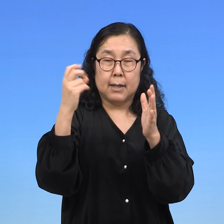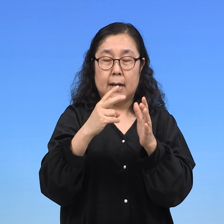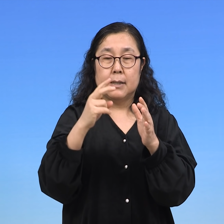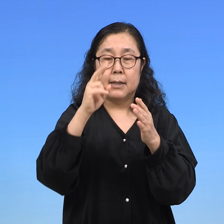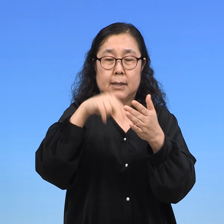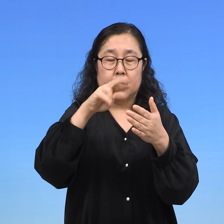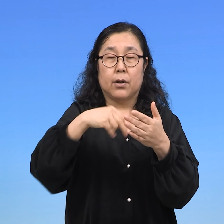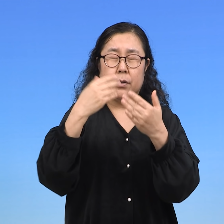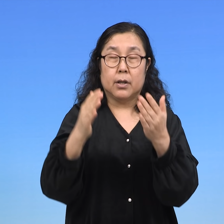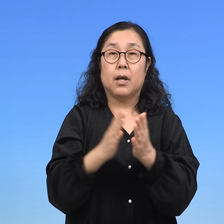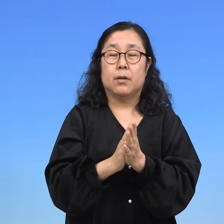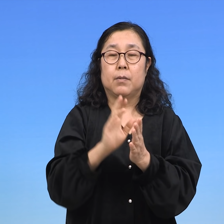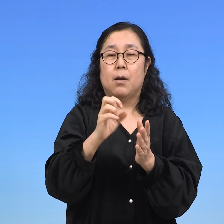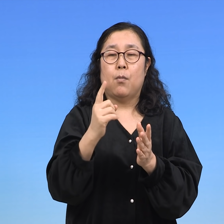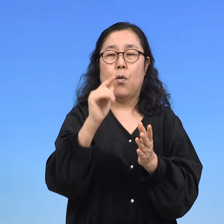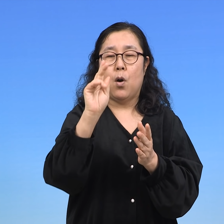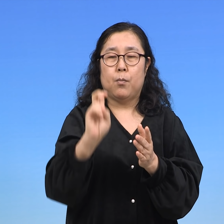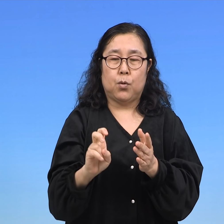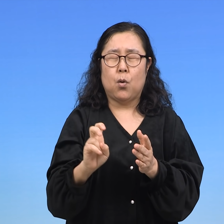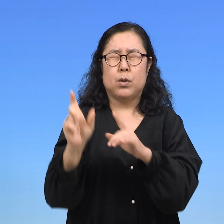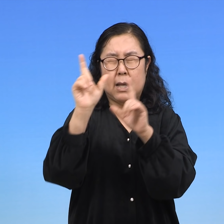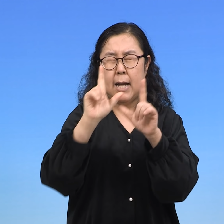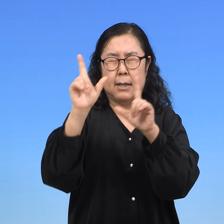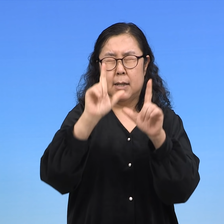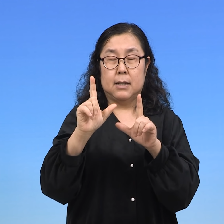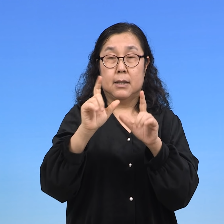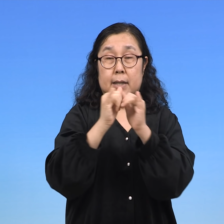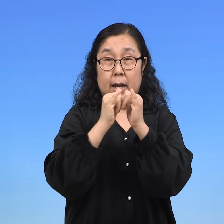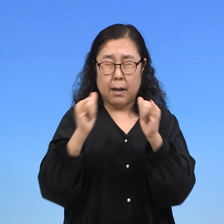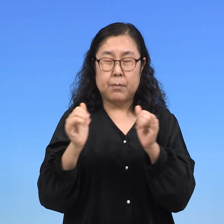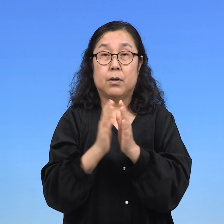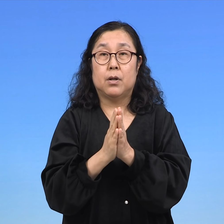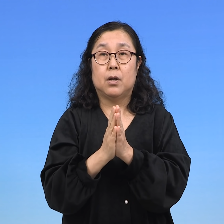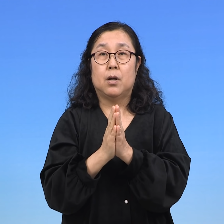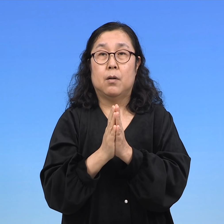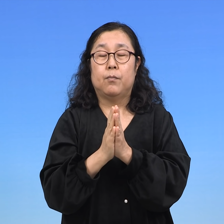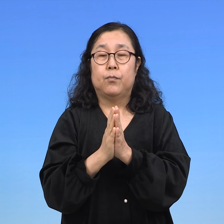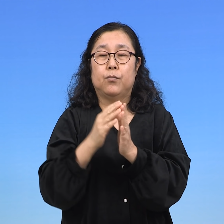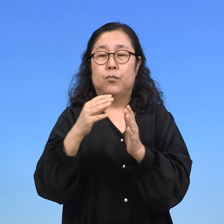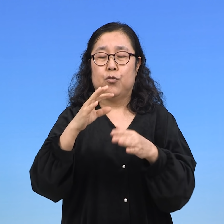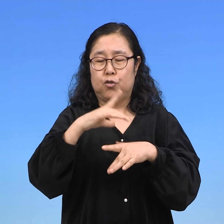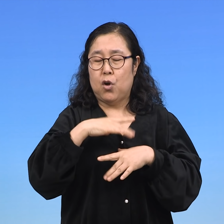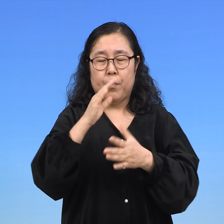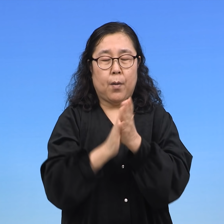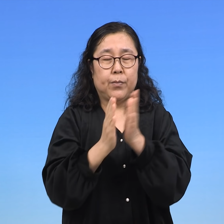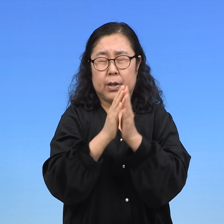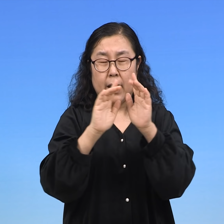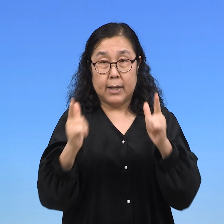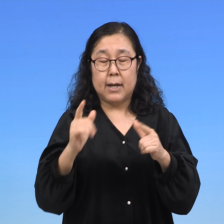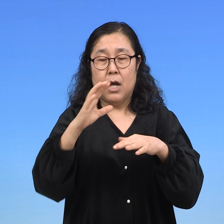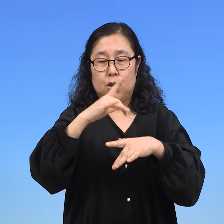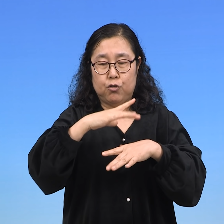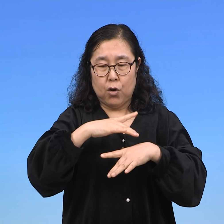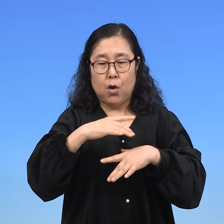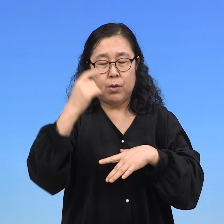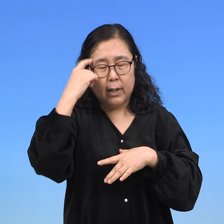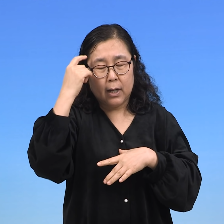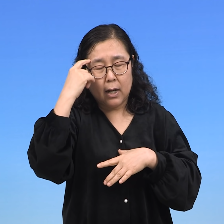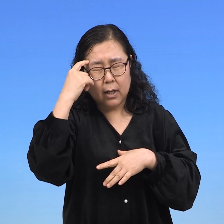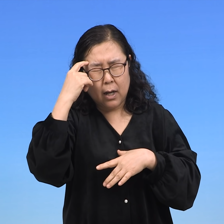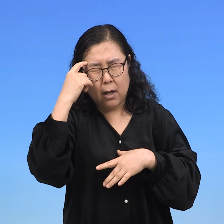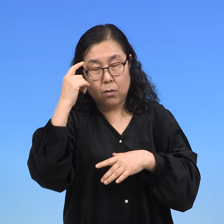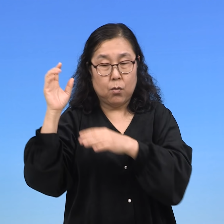모험으로 사는 인생은 두려움이 없는 삶이 아니라 오히려 각종 두려움을 인지하는 가운데 영위하는